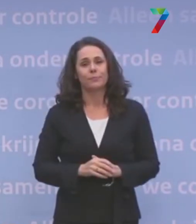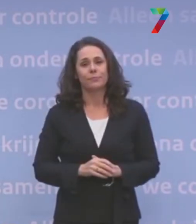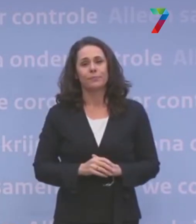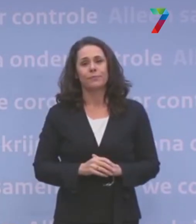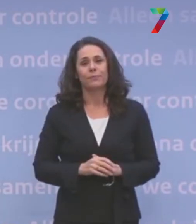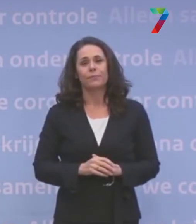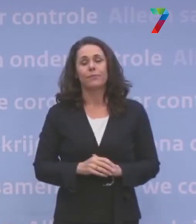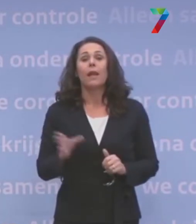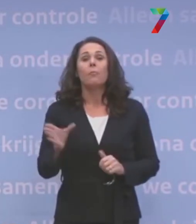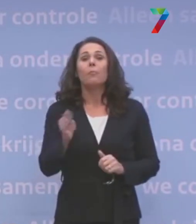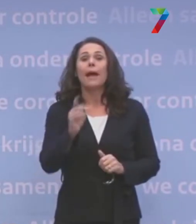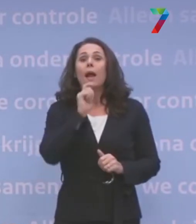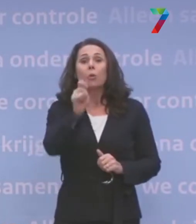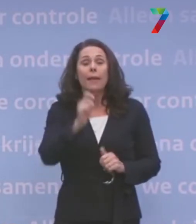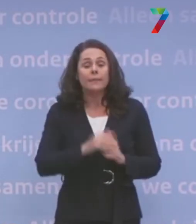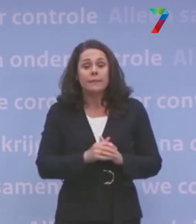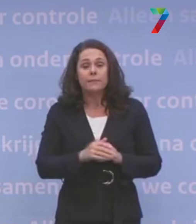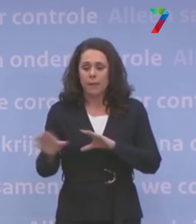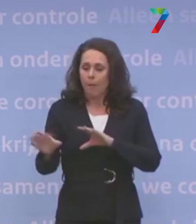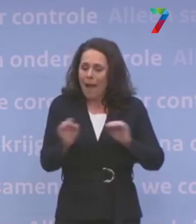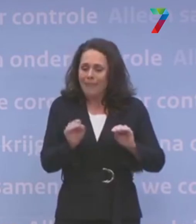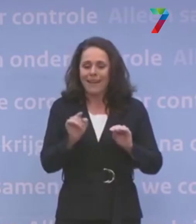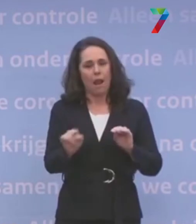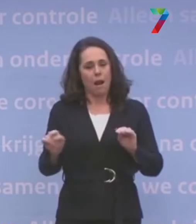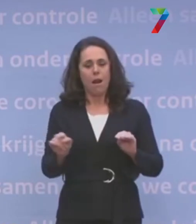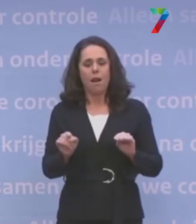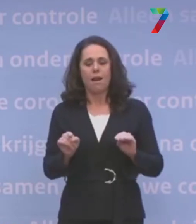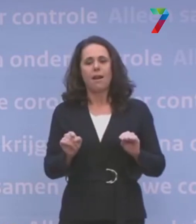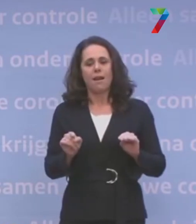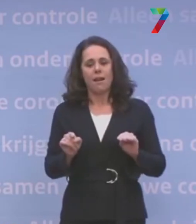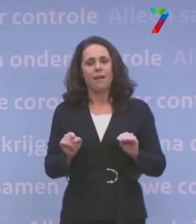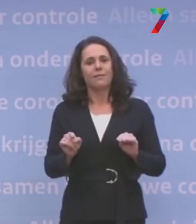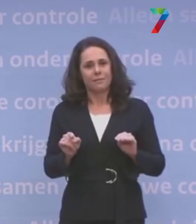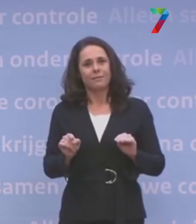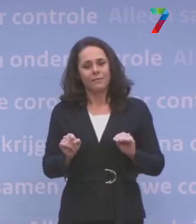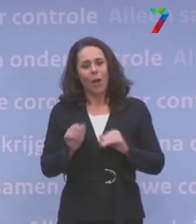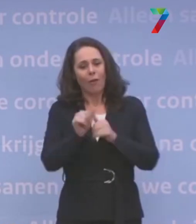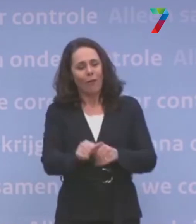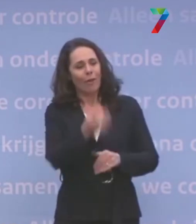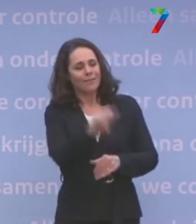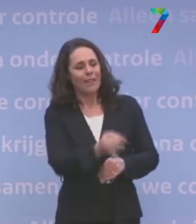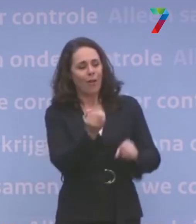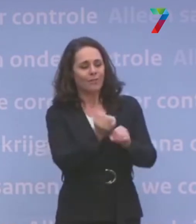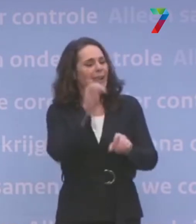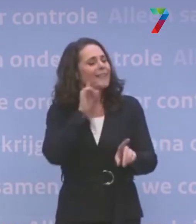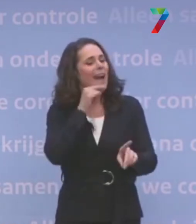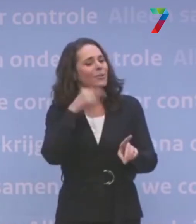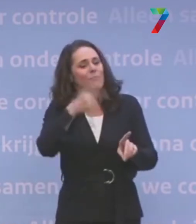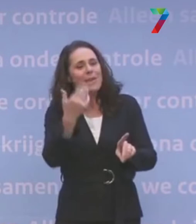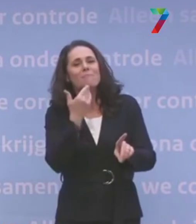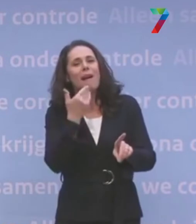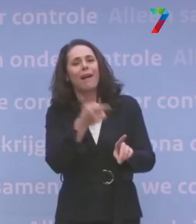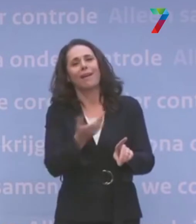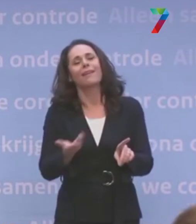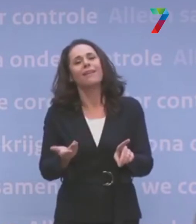bijkomend argument is dat deze maatregel het leven van thuiswerkende ouders gemakkelijker maakt. Een cruciale